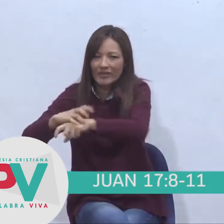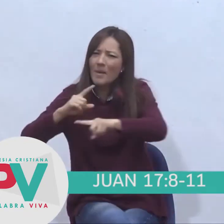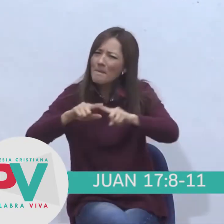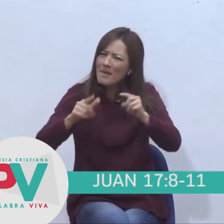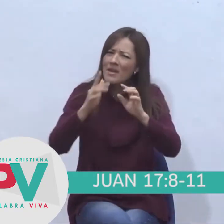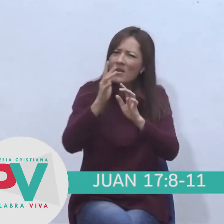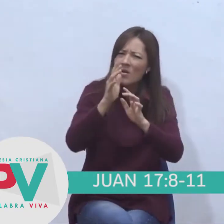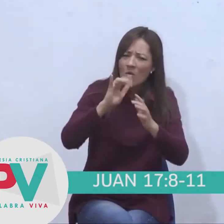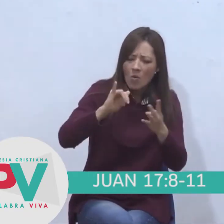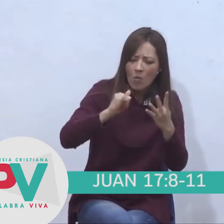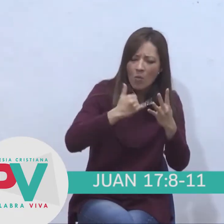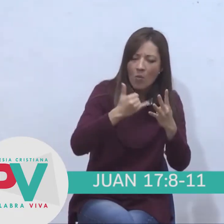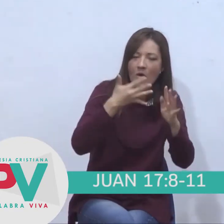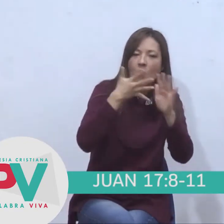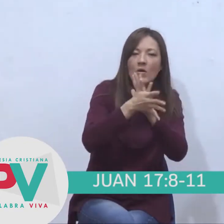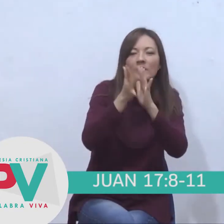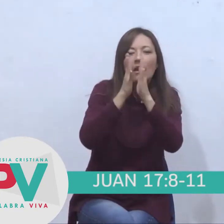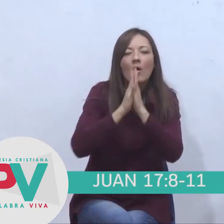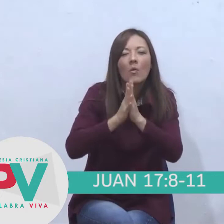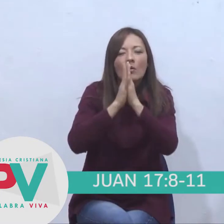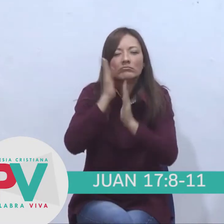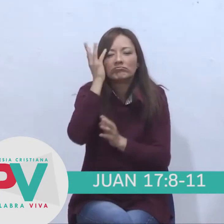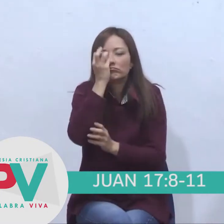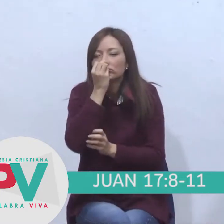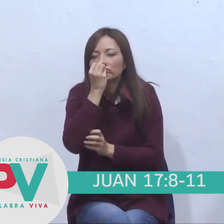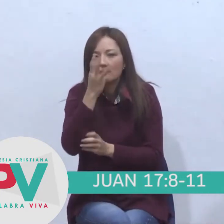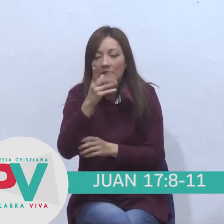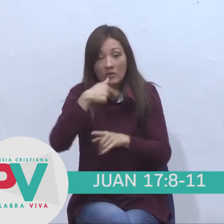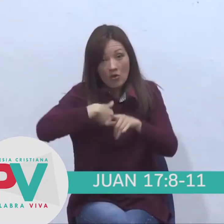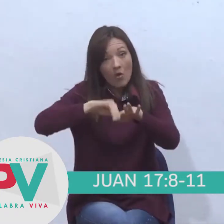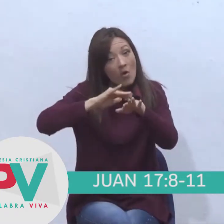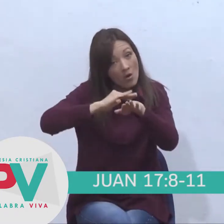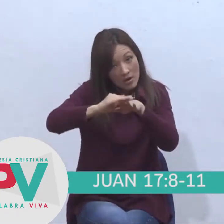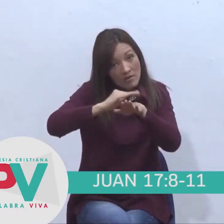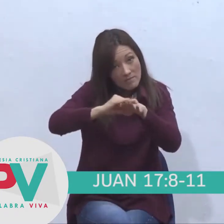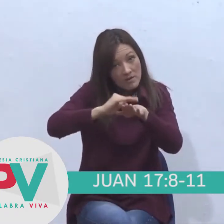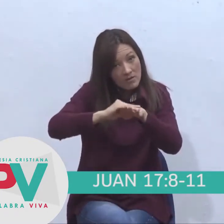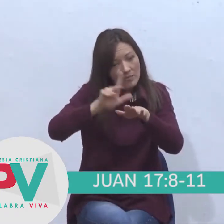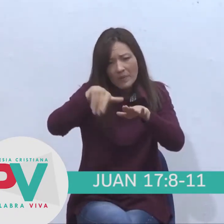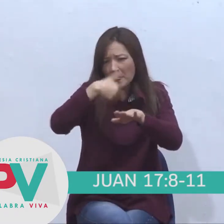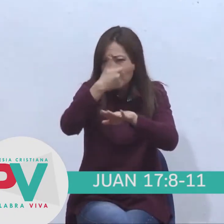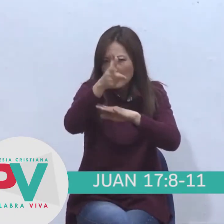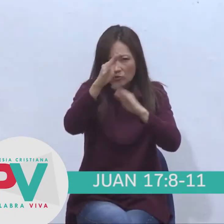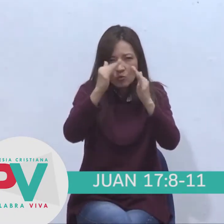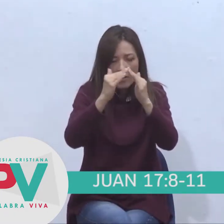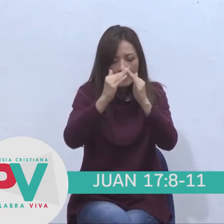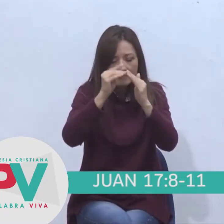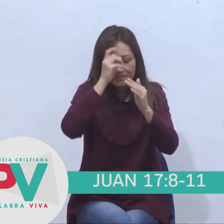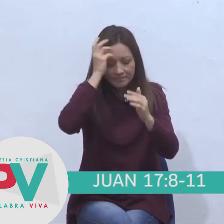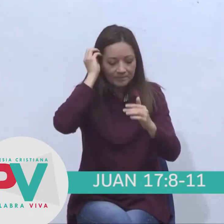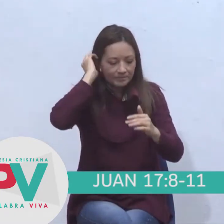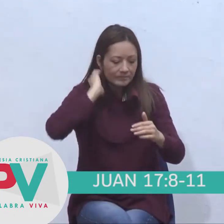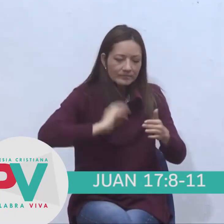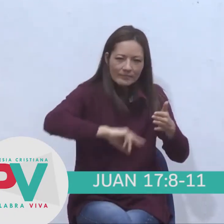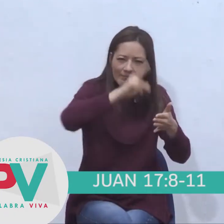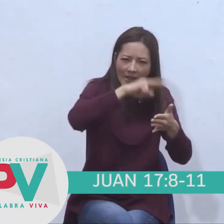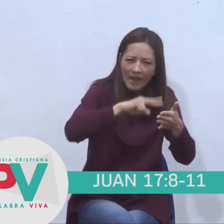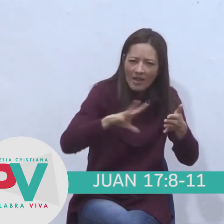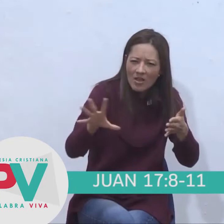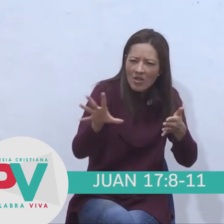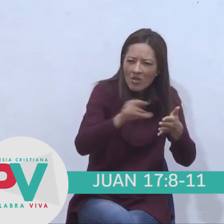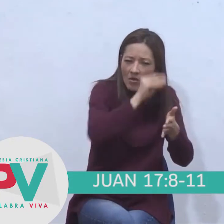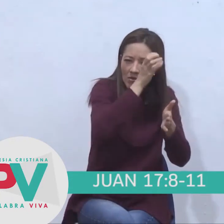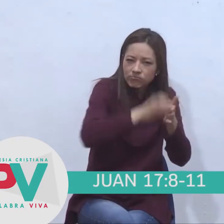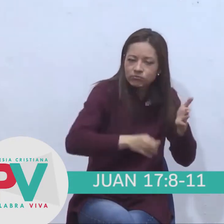esta oración tan hermosa. También le invito a que en su casa, después de que termine el culto, usted pueda leer todo el capítulo 17 de